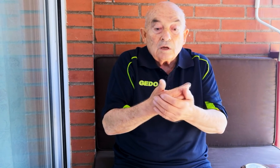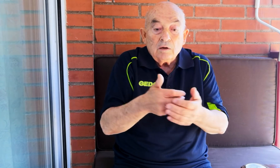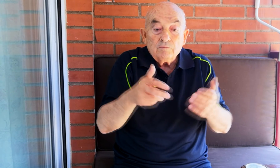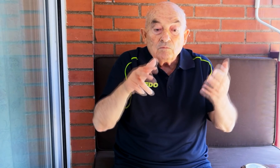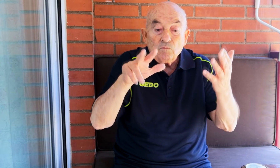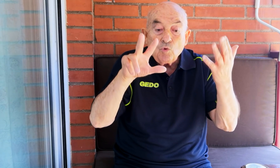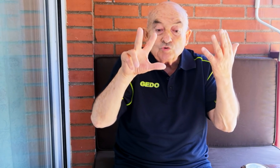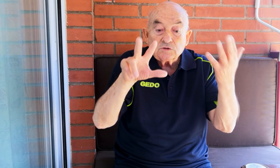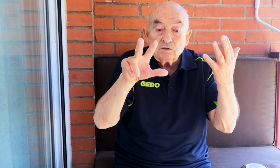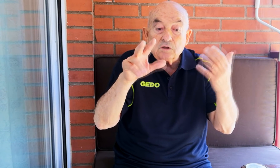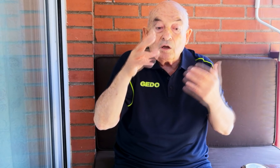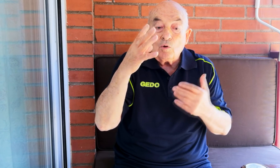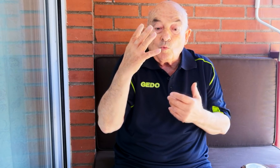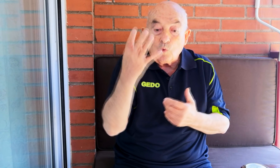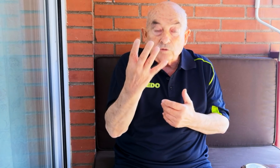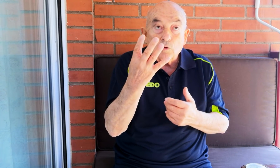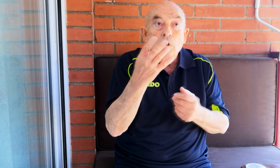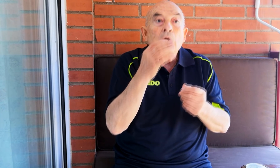i subvencions. Cap a l'any 84